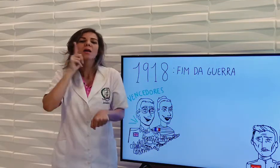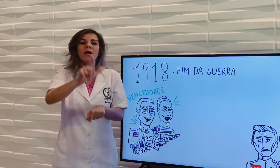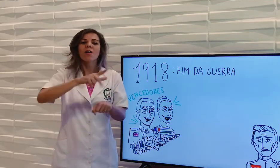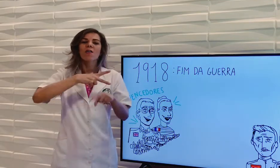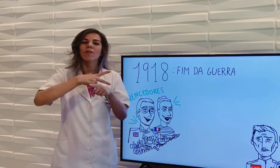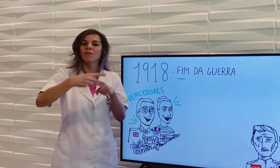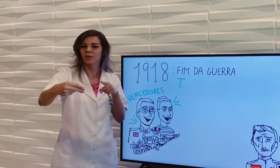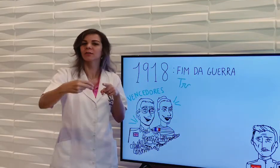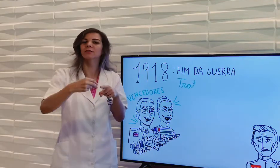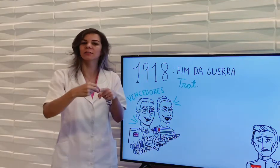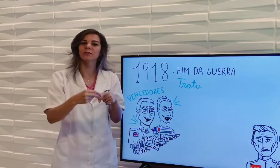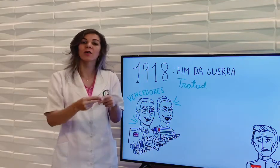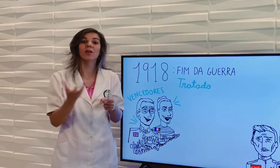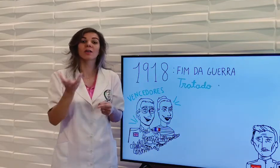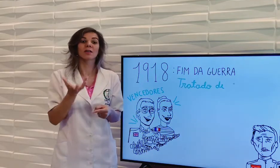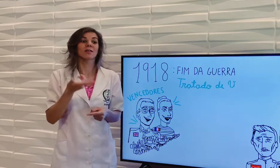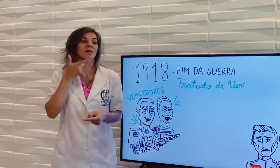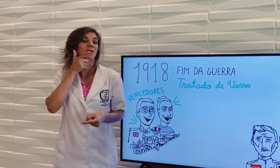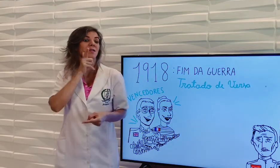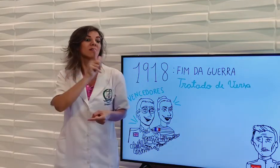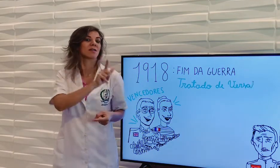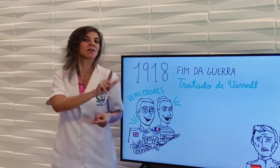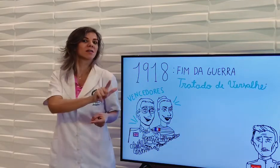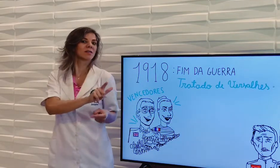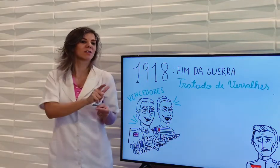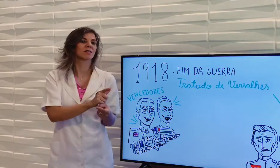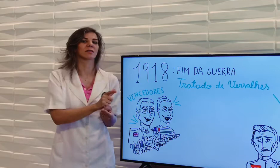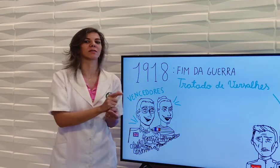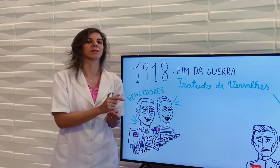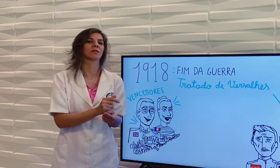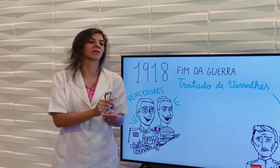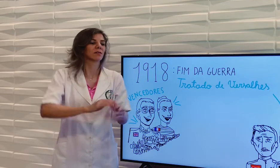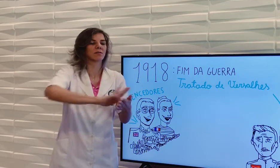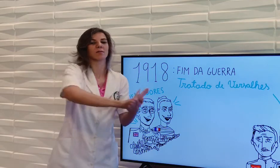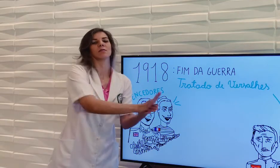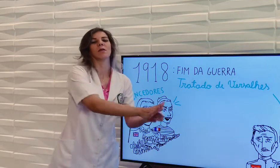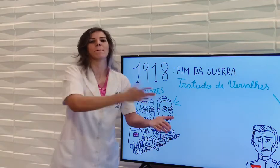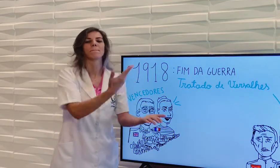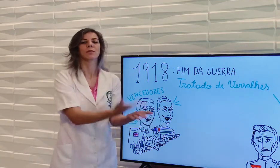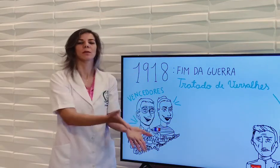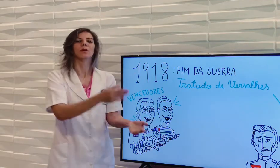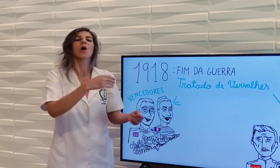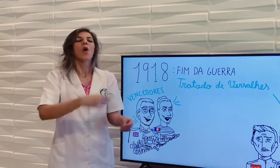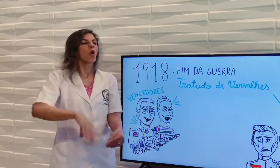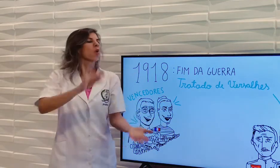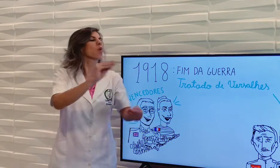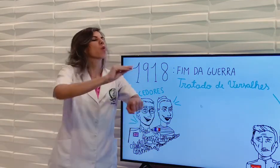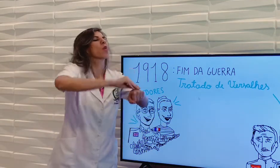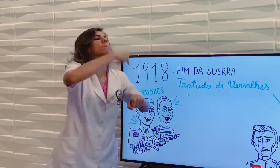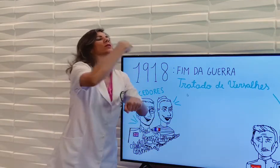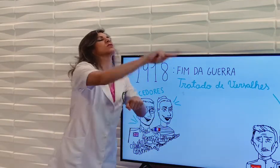perdedores, estabelecendo o Tratado de Versalhes, que culpava a Alemanha pela guerra e a humilhava de todos os jeitos